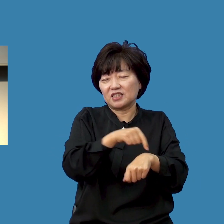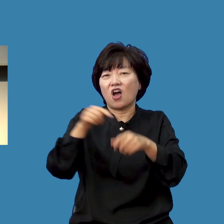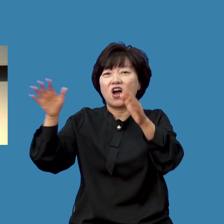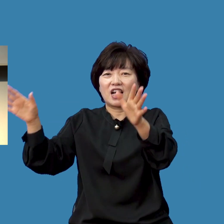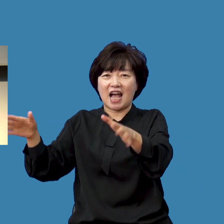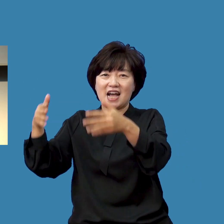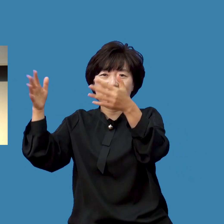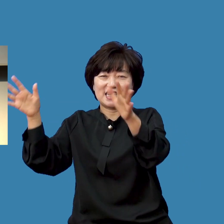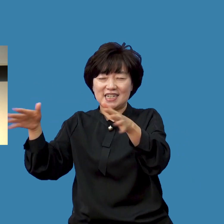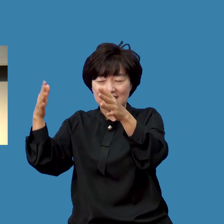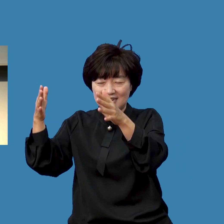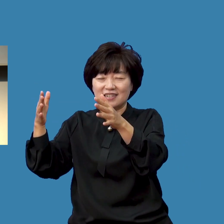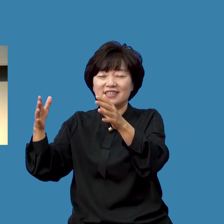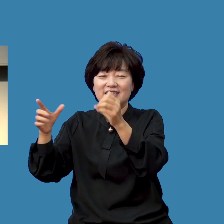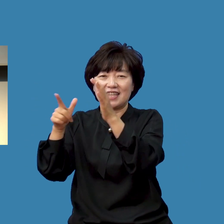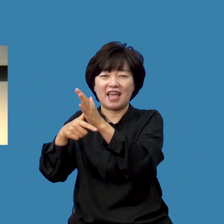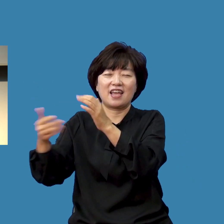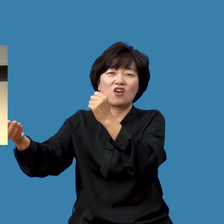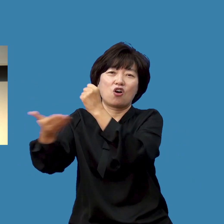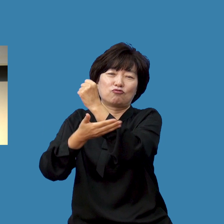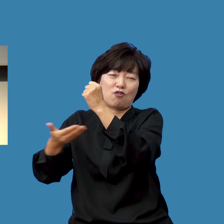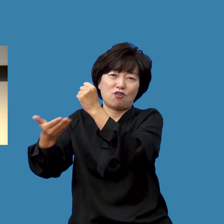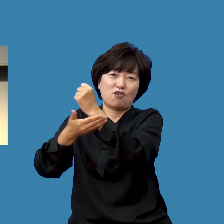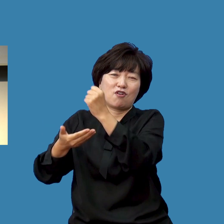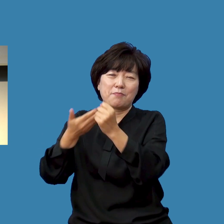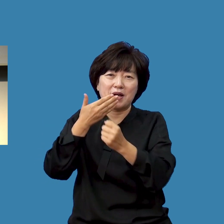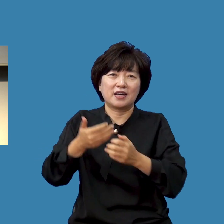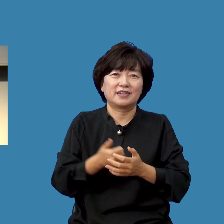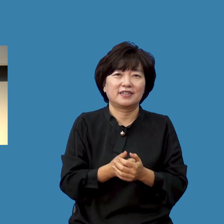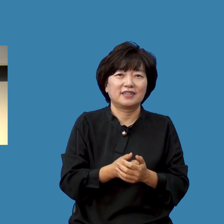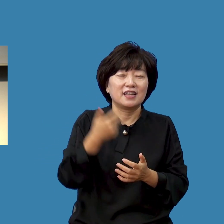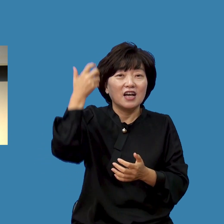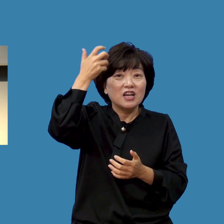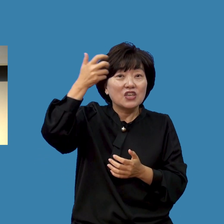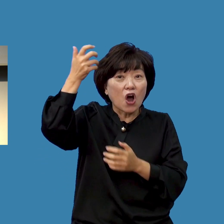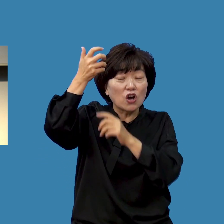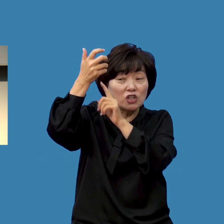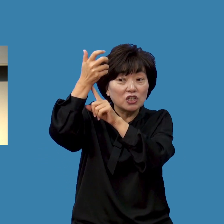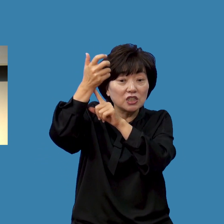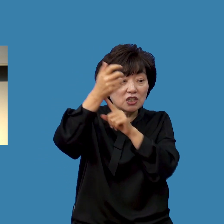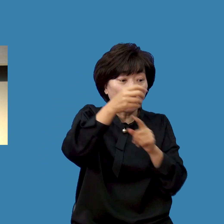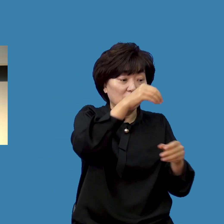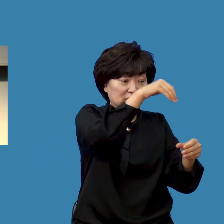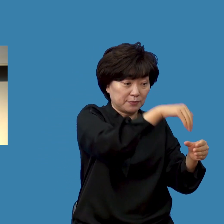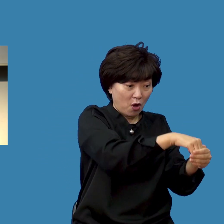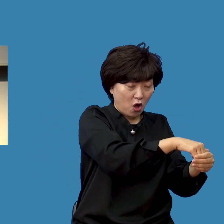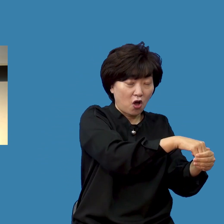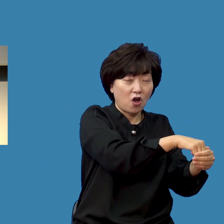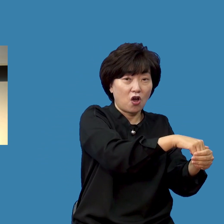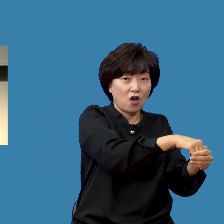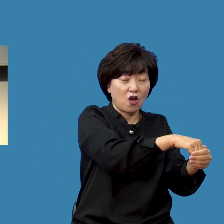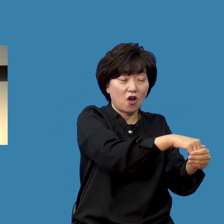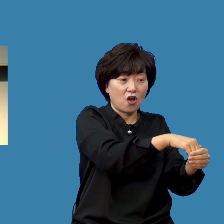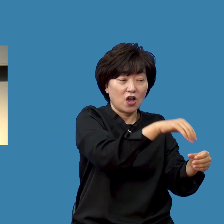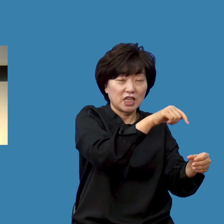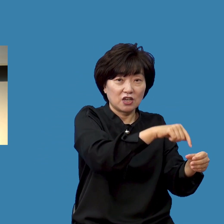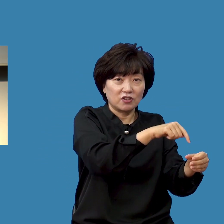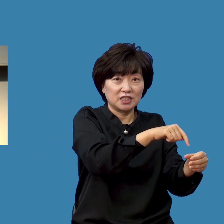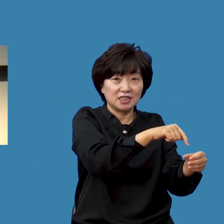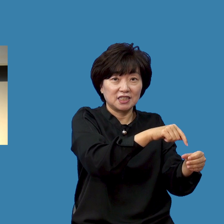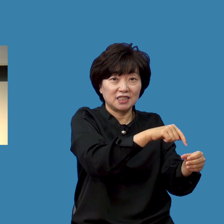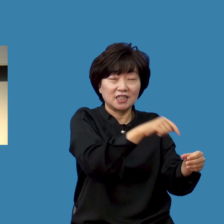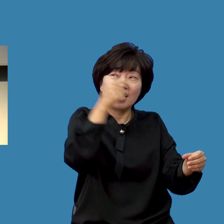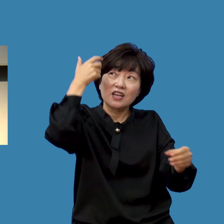흘러서 가을이 되어야 거두게 된다는 거예요. 자, 영적인 것을 우리가 심었어요. 그러면 이